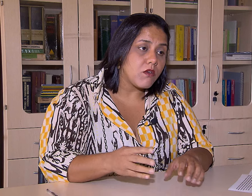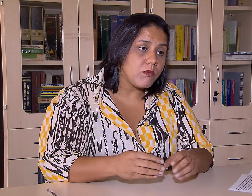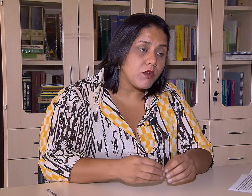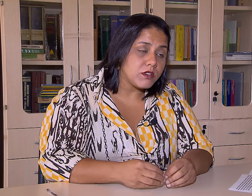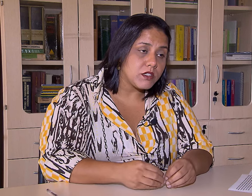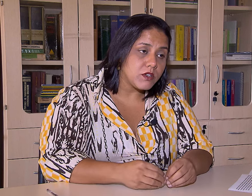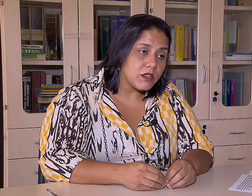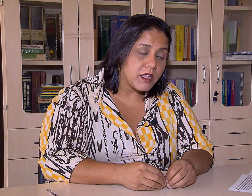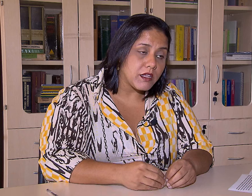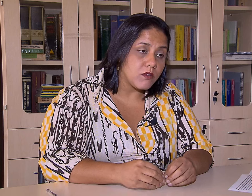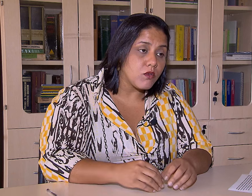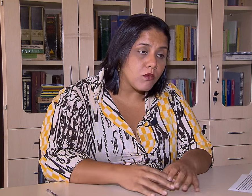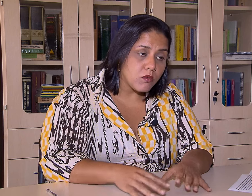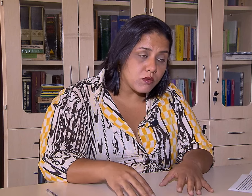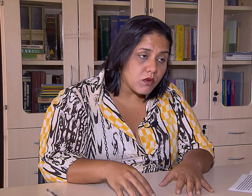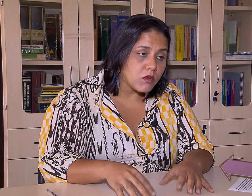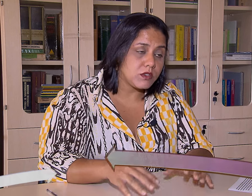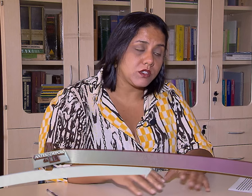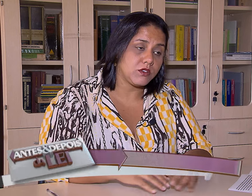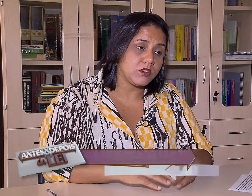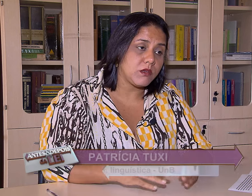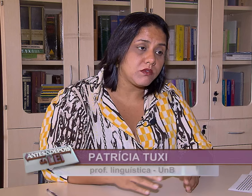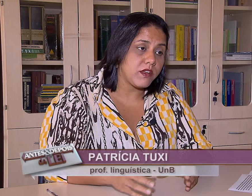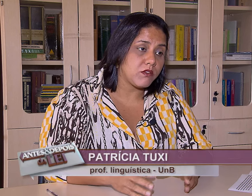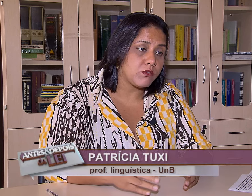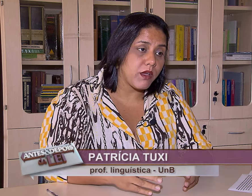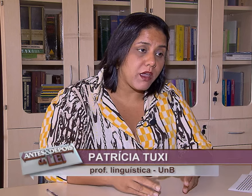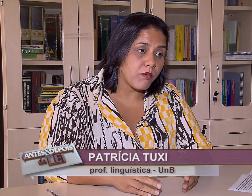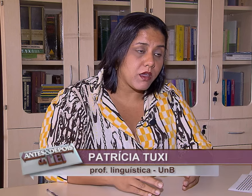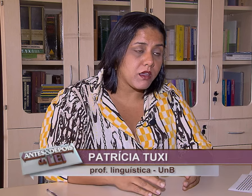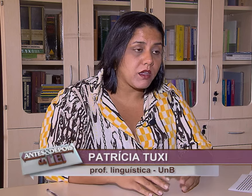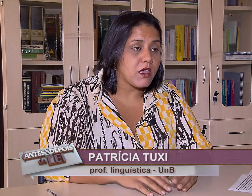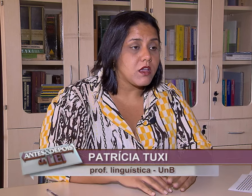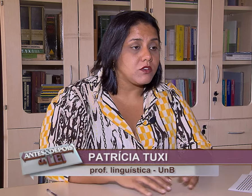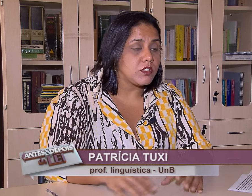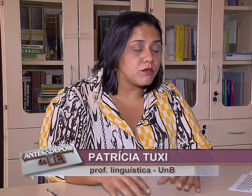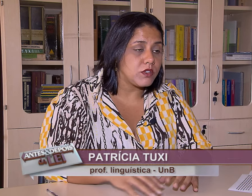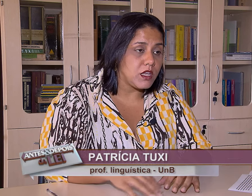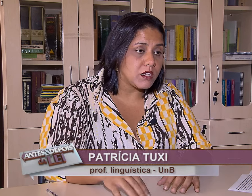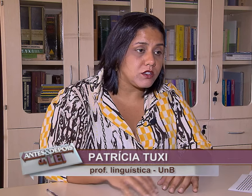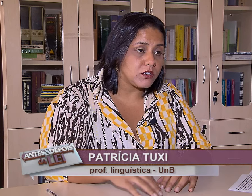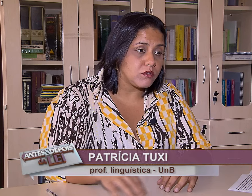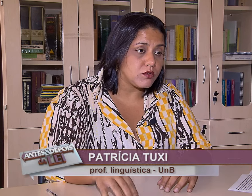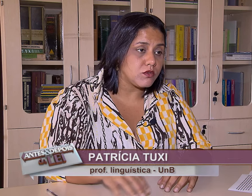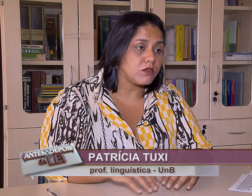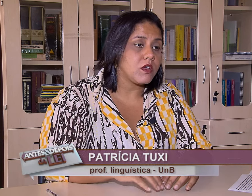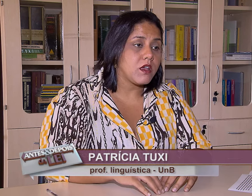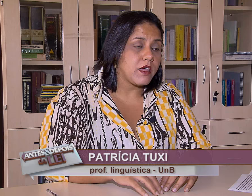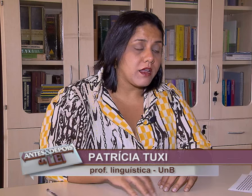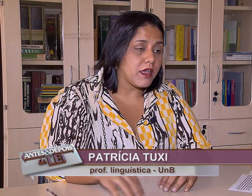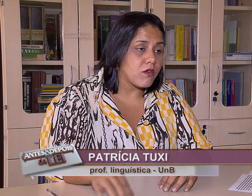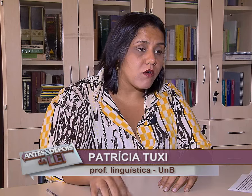em 1880, no mundo, ou seja, nós estamos falando de uma época em que tínhamos linhas de estudos na